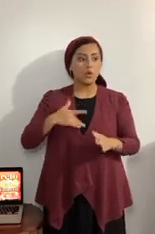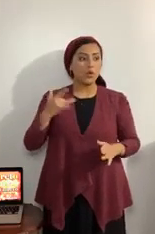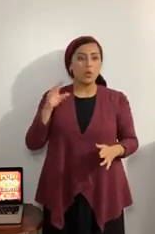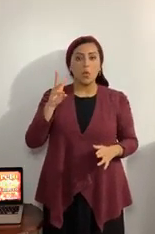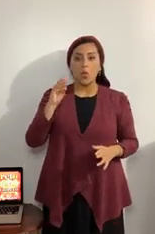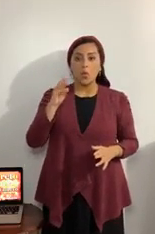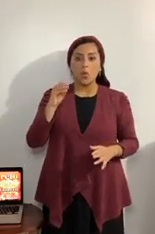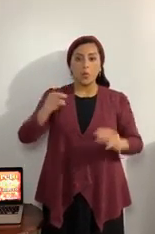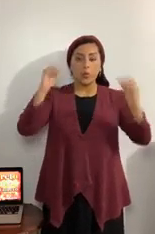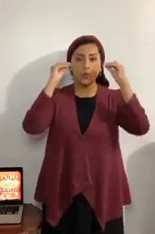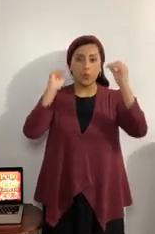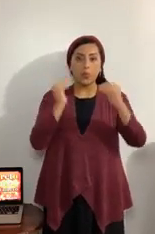enseñanzas de nuestro Adón Yahshua Mashiach.